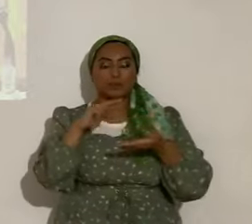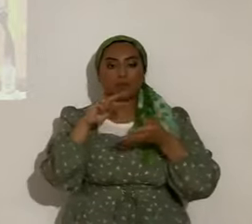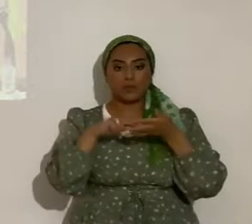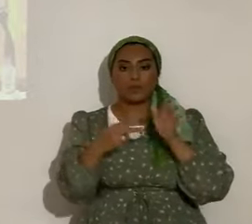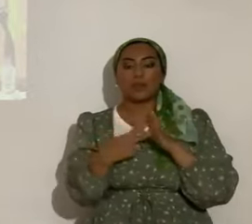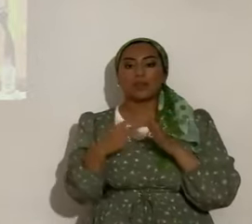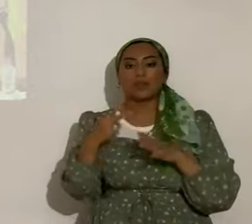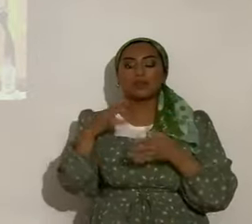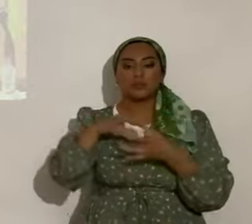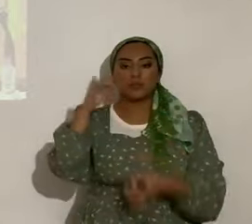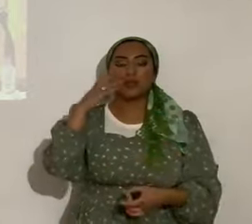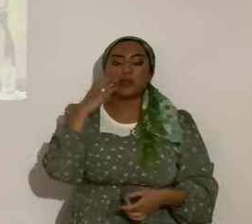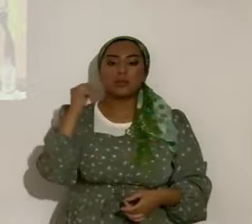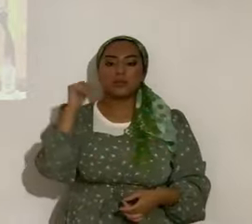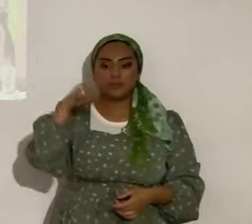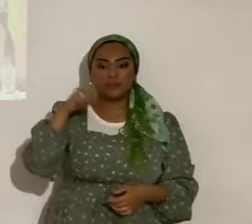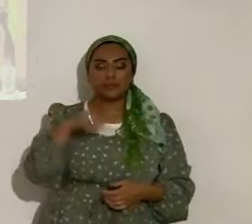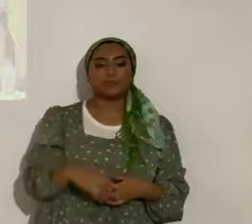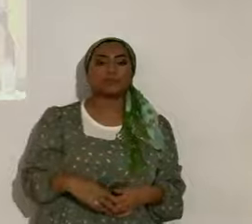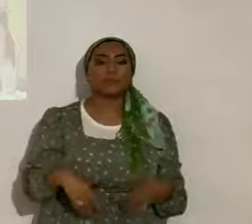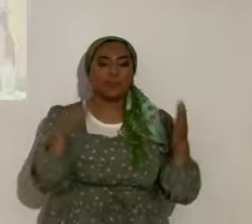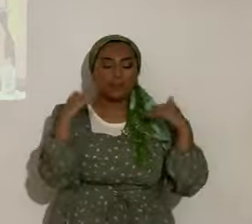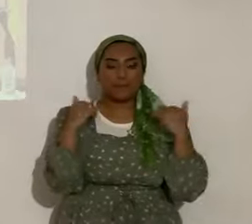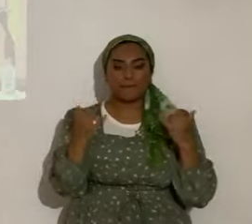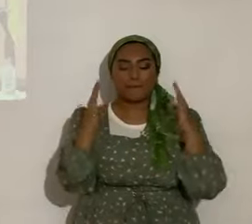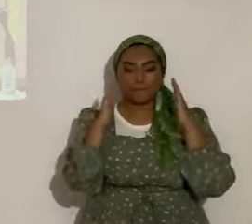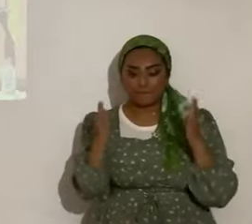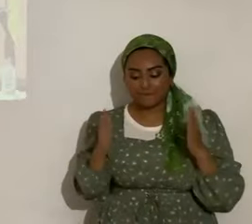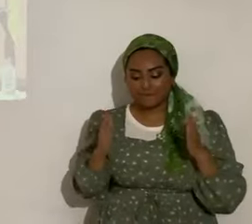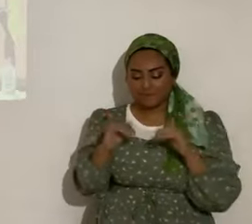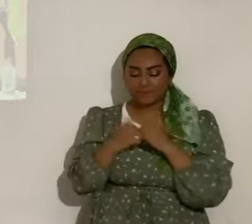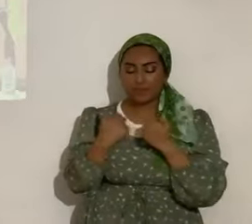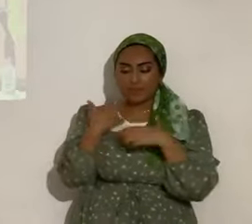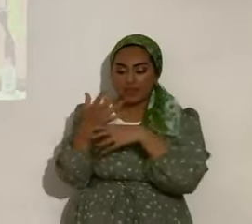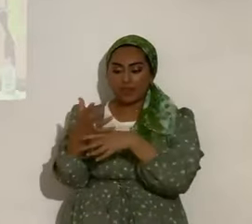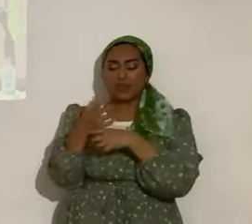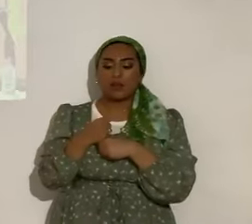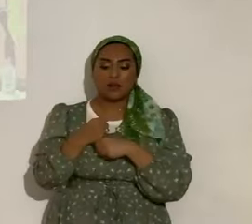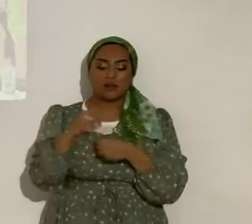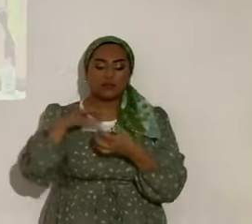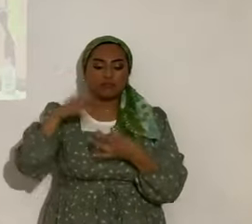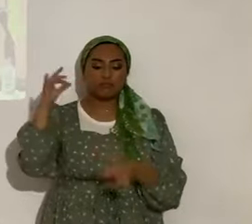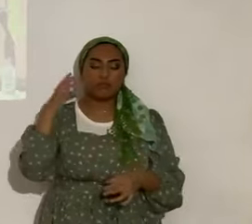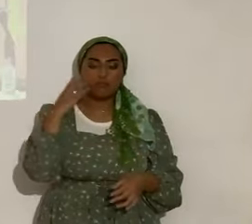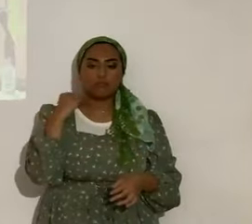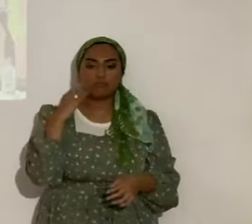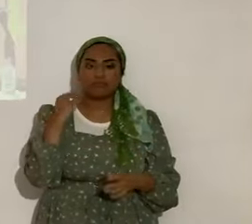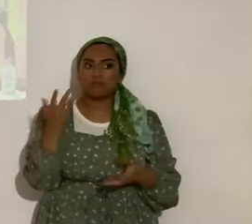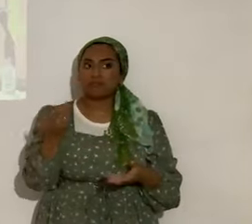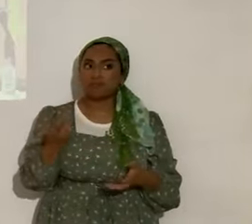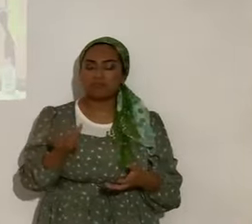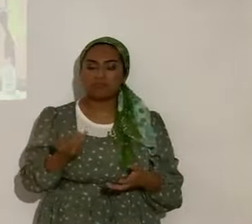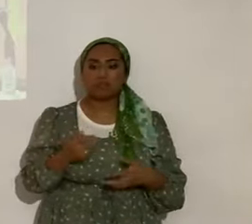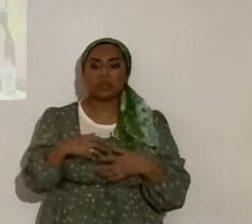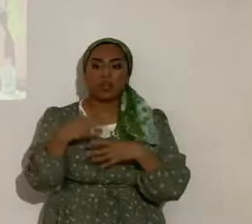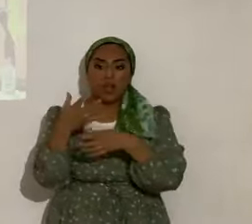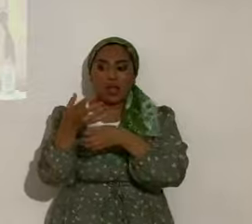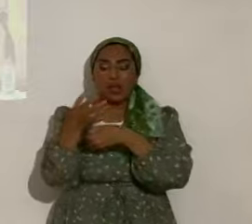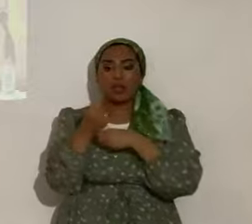experiencia espiritual? ¿Sí? Ahora, mucha atención. ¿Cómo se obtiene entonces la experiencia espiritual? ¿Se obtiene